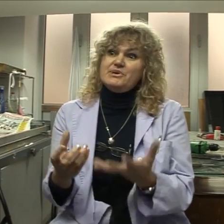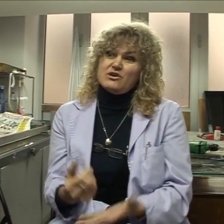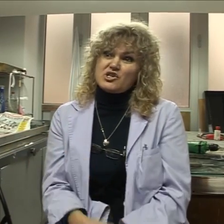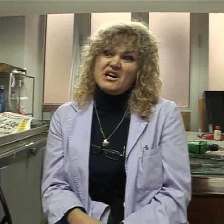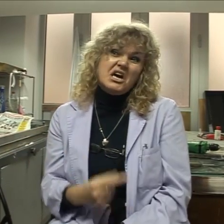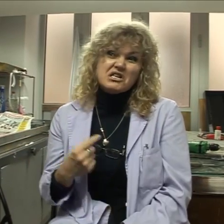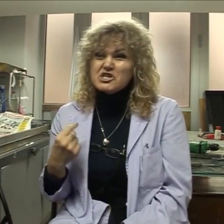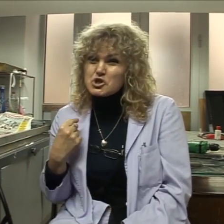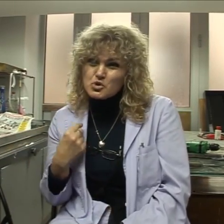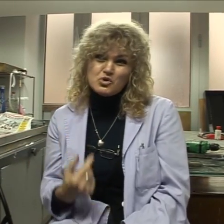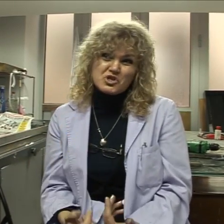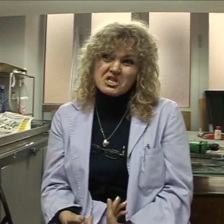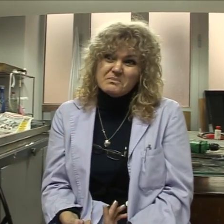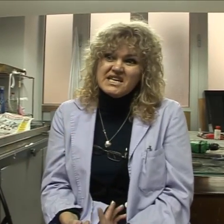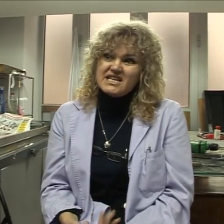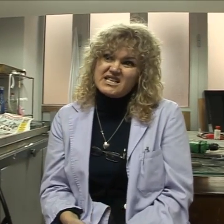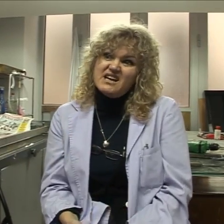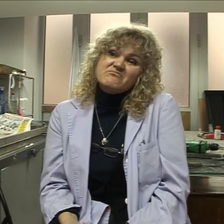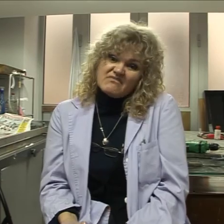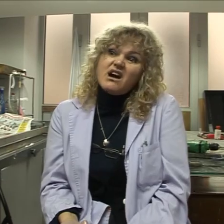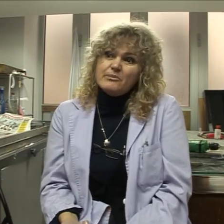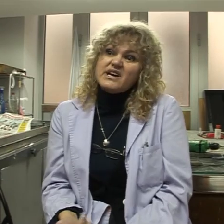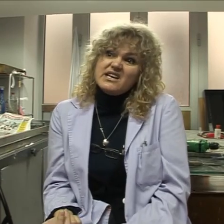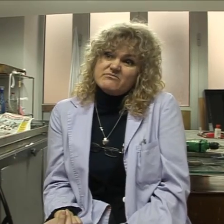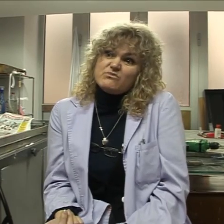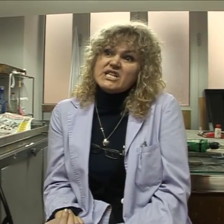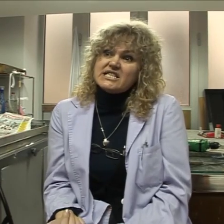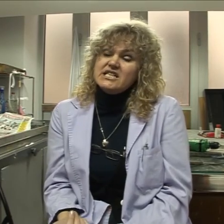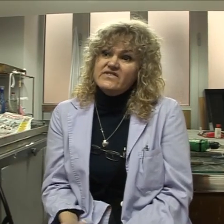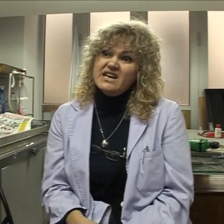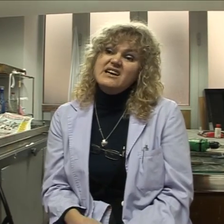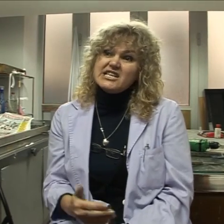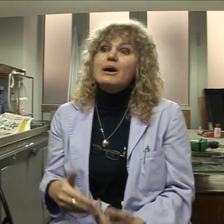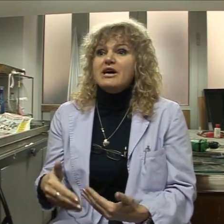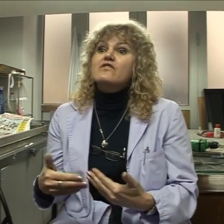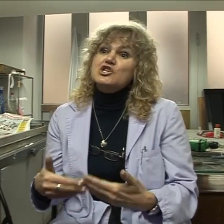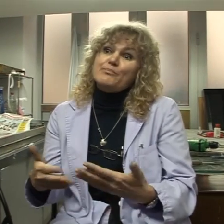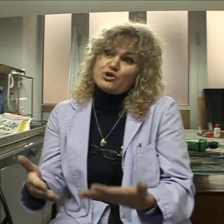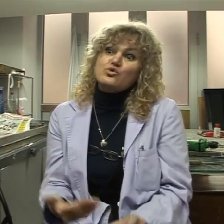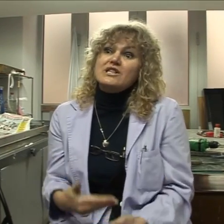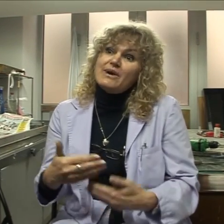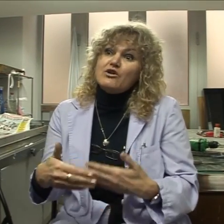bilo što. Vi će čujući, smije se, a ipak je osjetljivi. Treba malo više potruti,